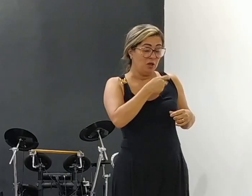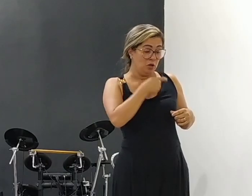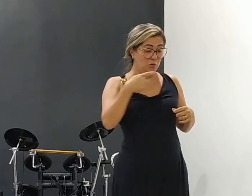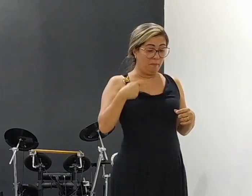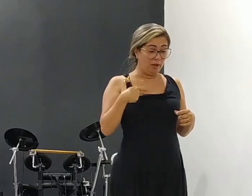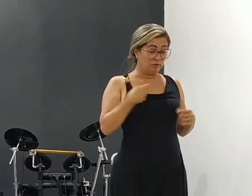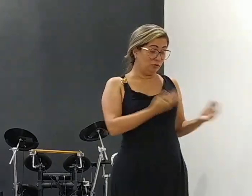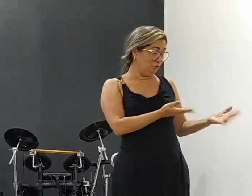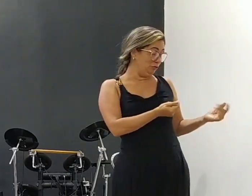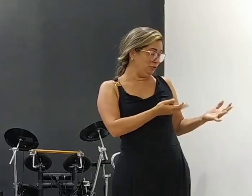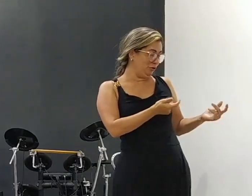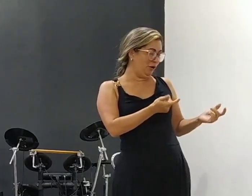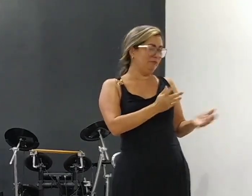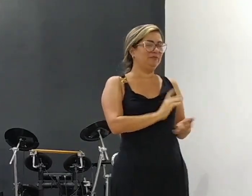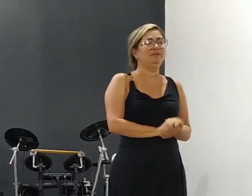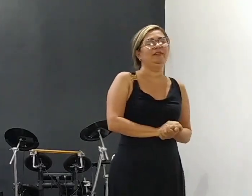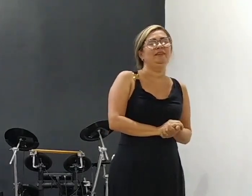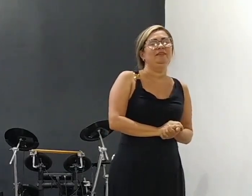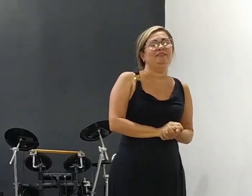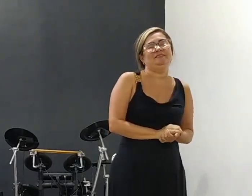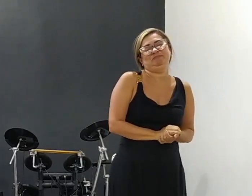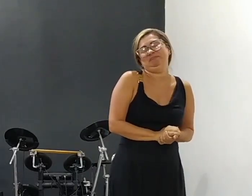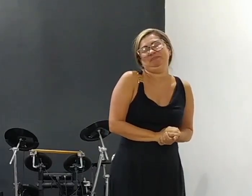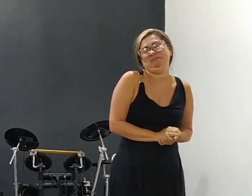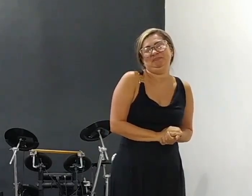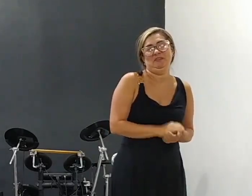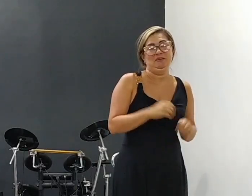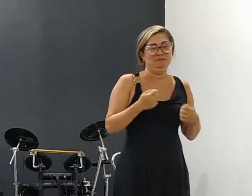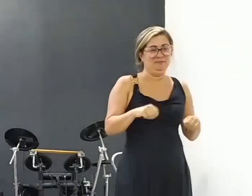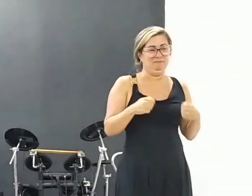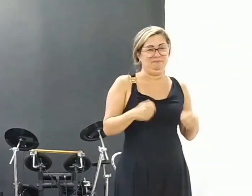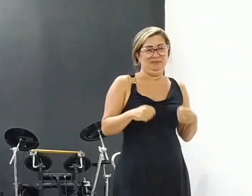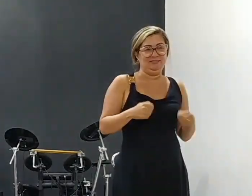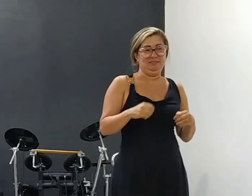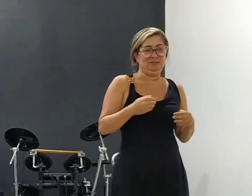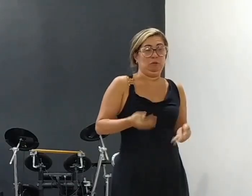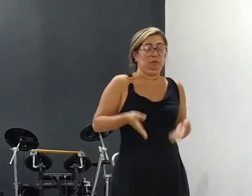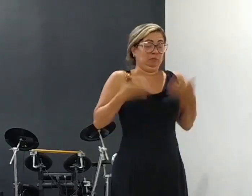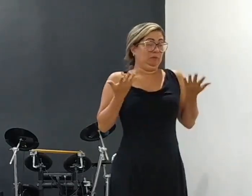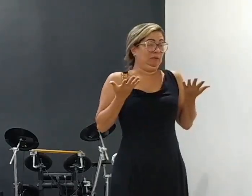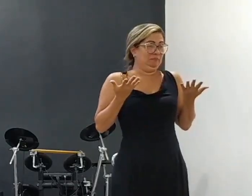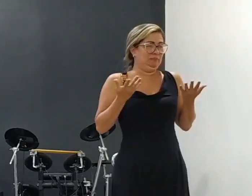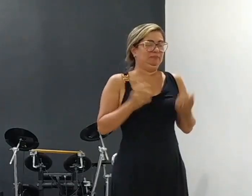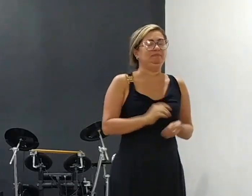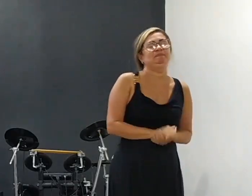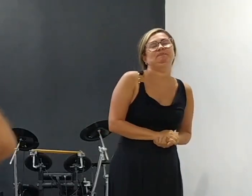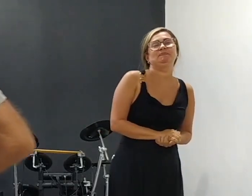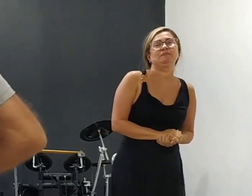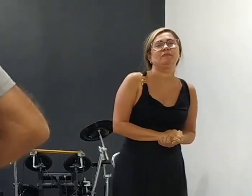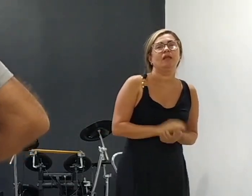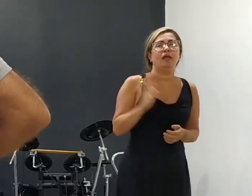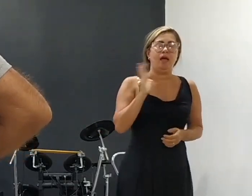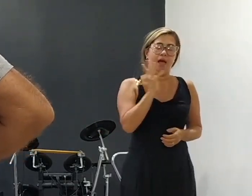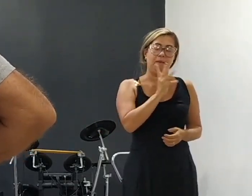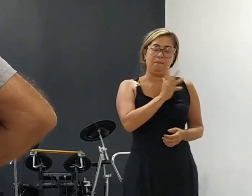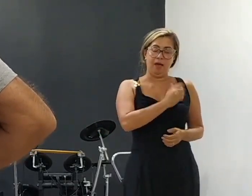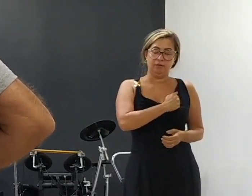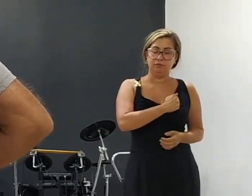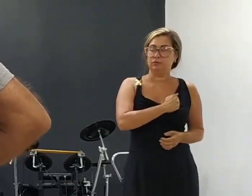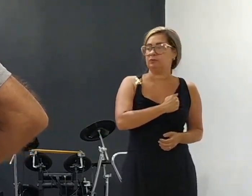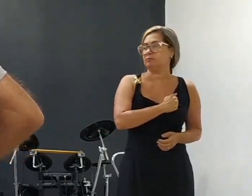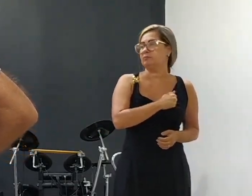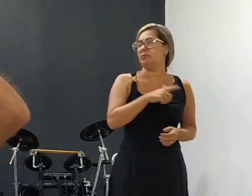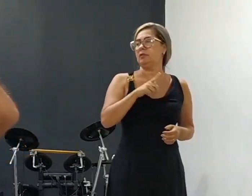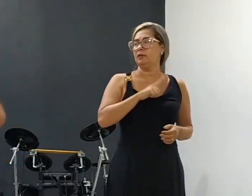Então a gente tenta aí dar um upzinho para poder ver se vai. Amados, já tem quase um